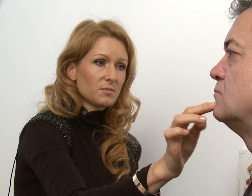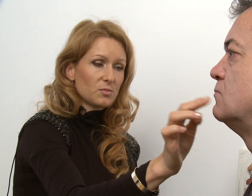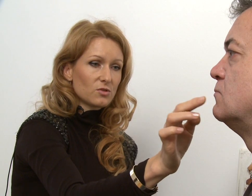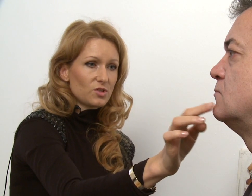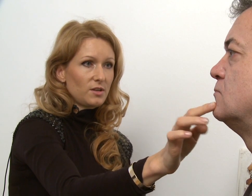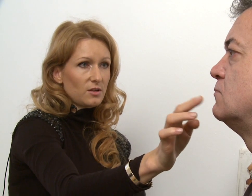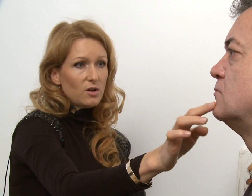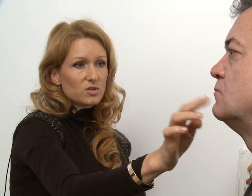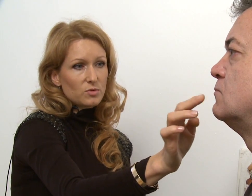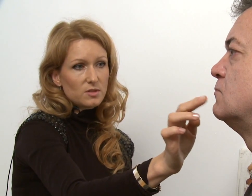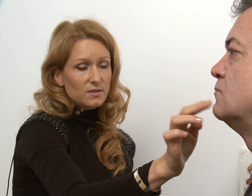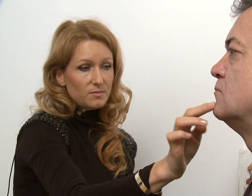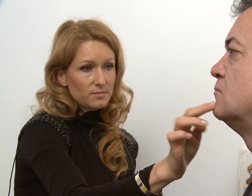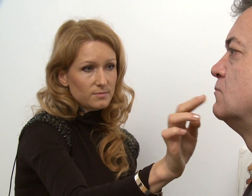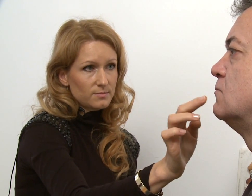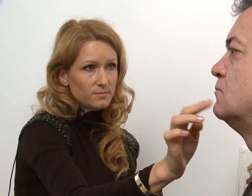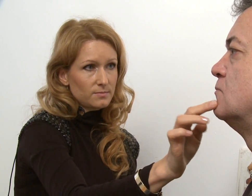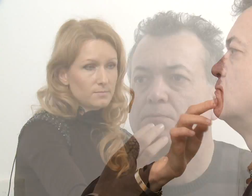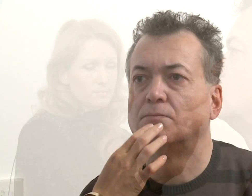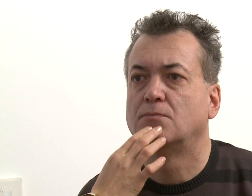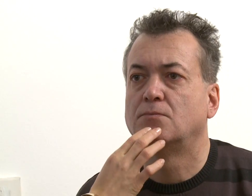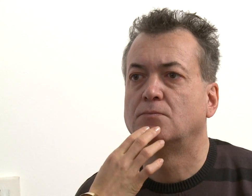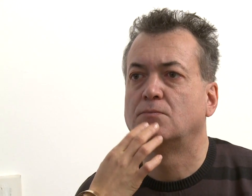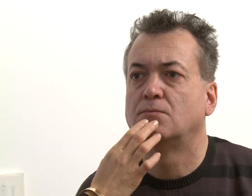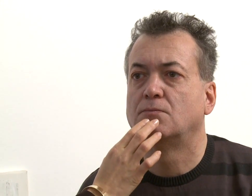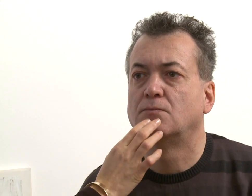Strah me je, da me ne bodo želeli na novo zaposliti.